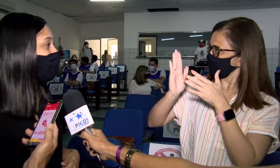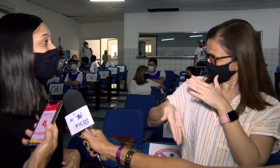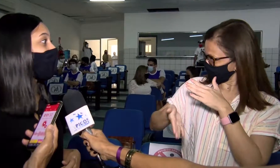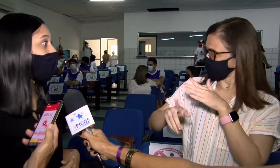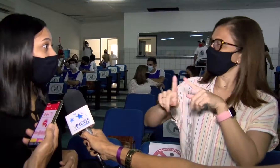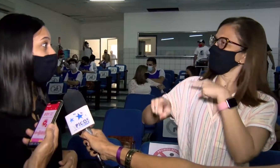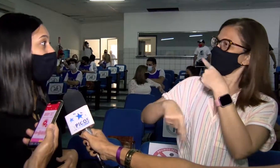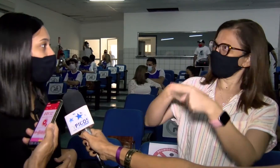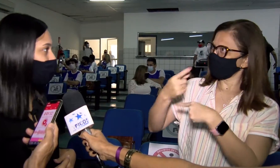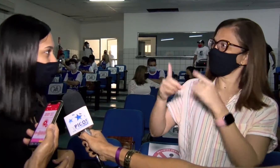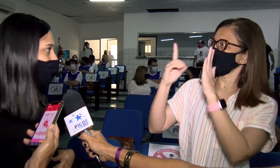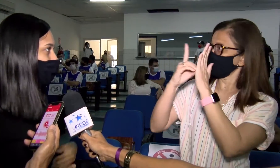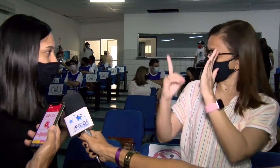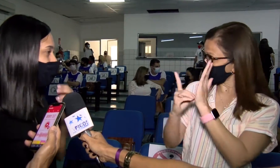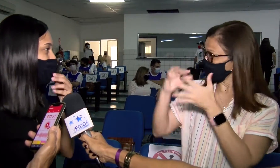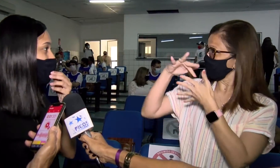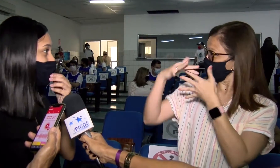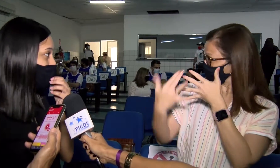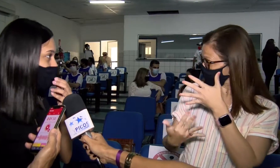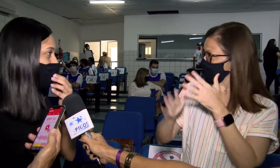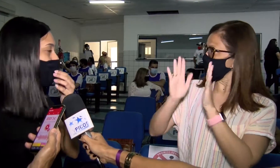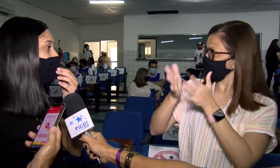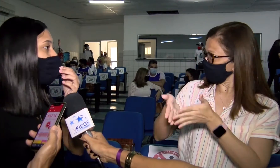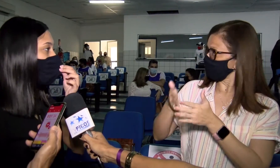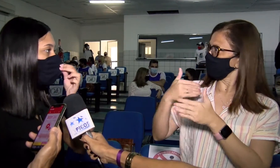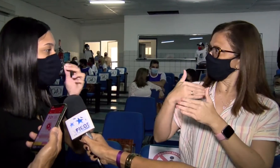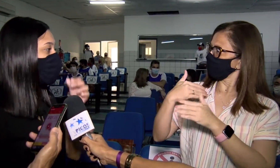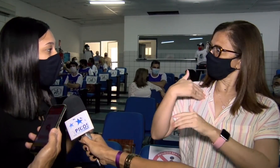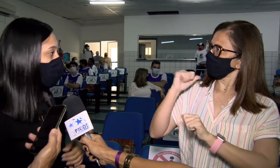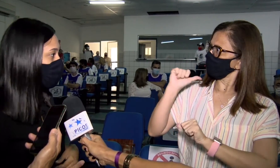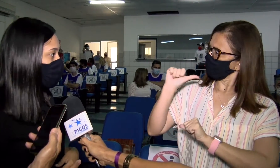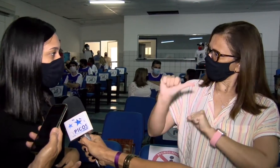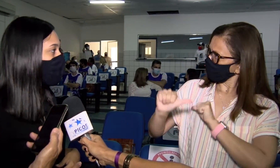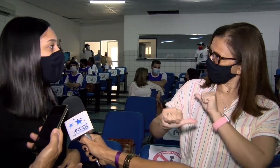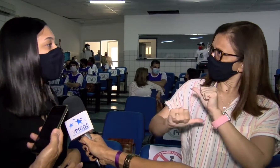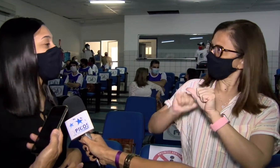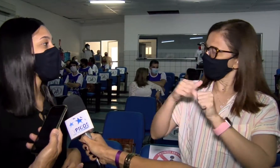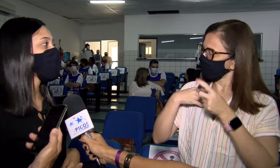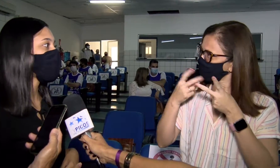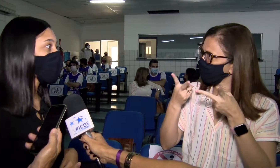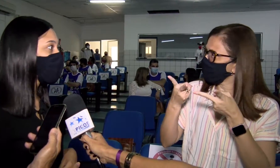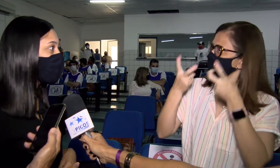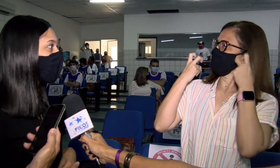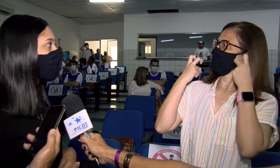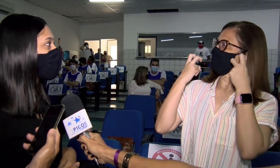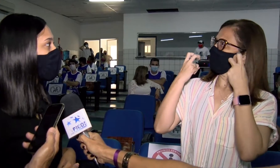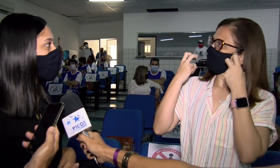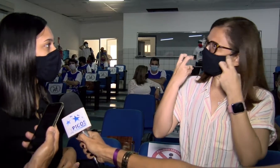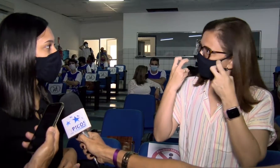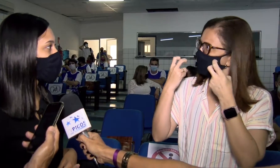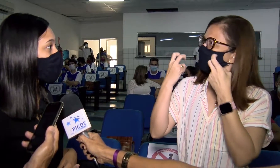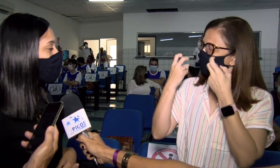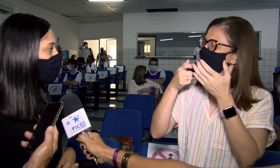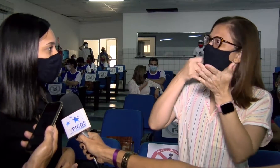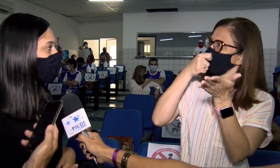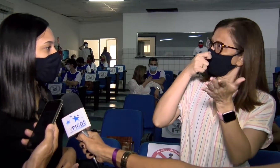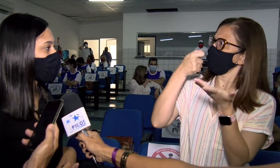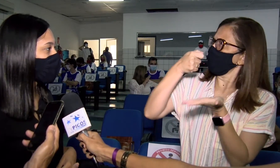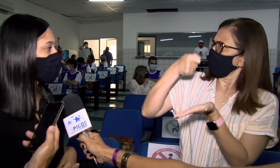E agora, com a lei de Libras que existe, com os direitos, Então, isso foi mudando e eu fui percebendo que existe